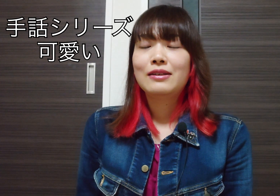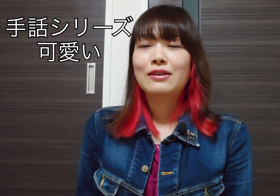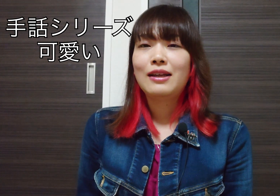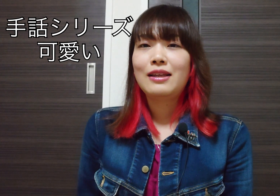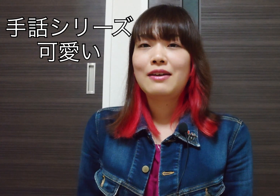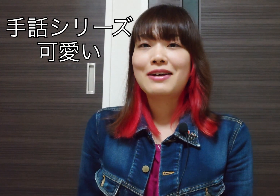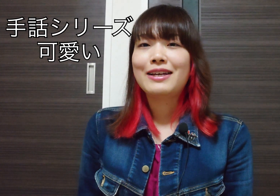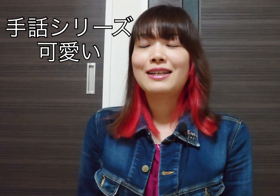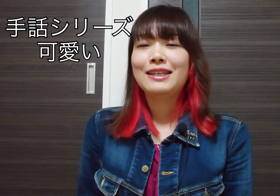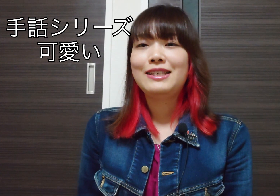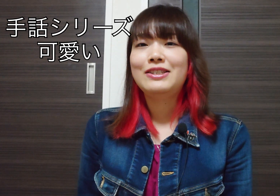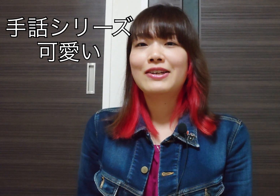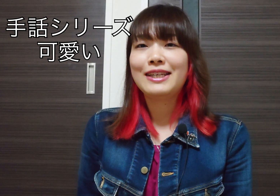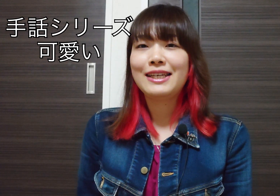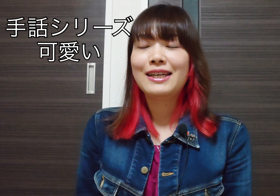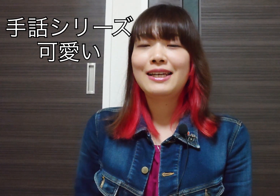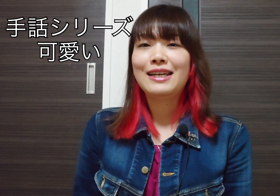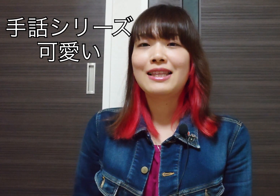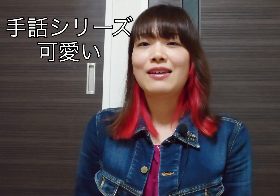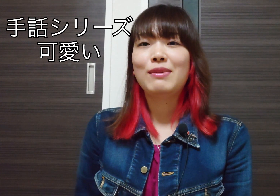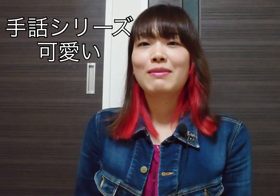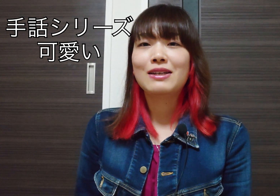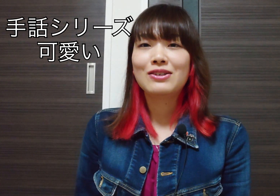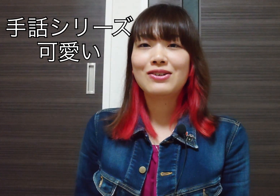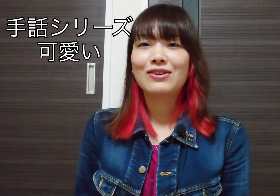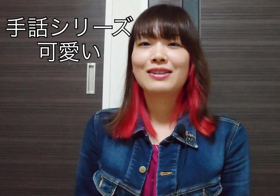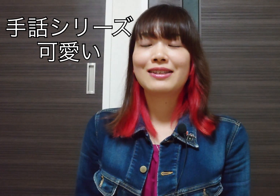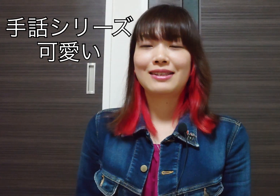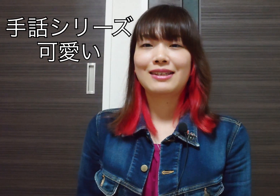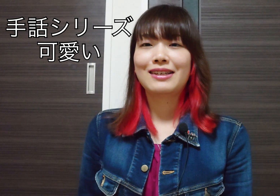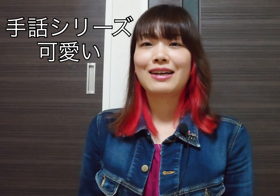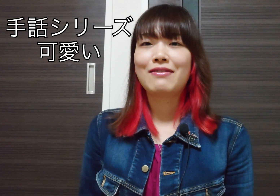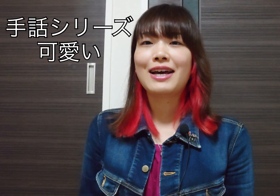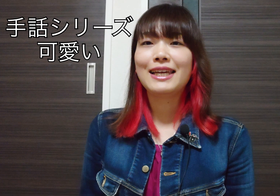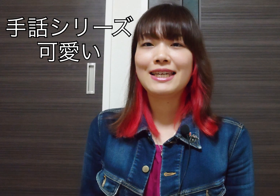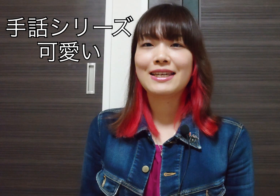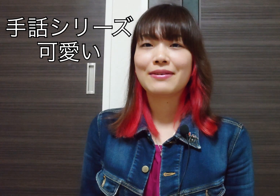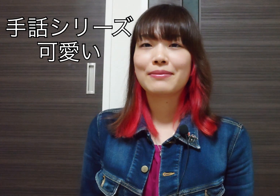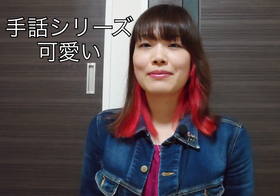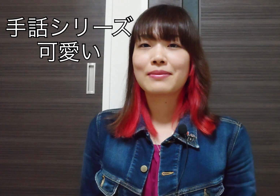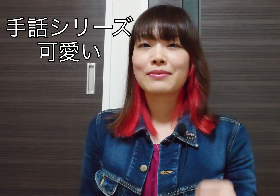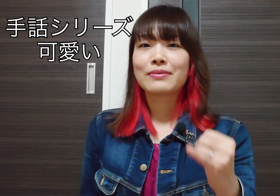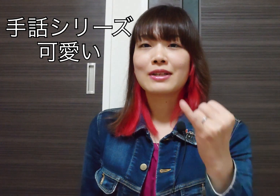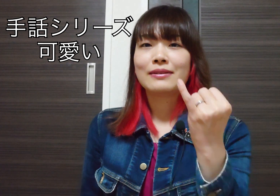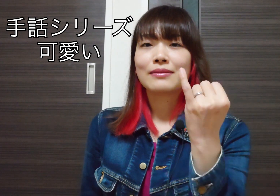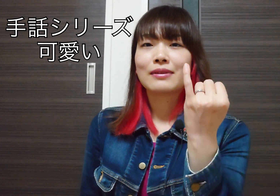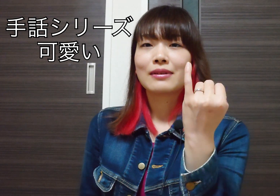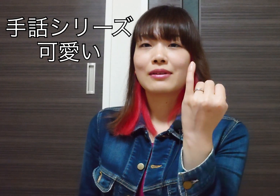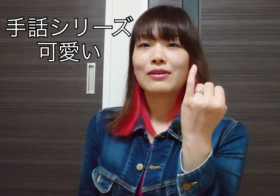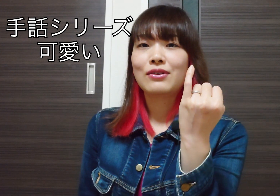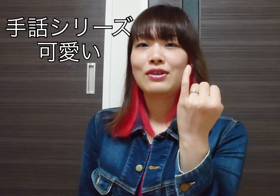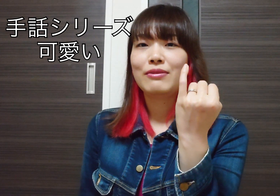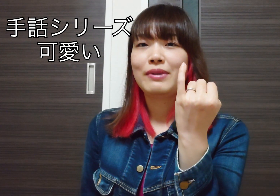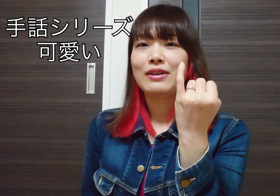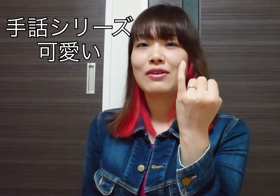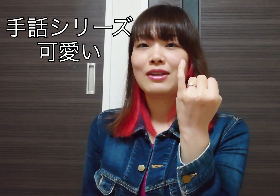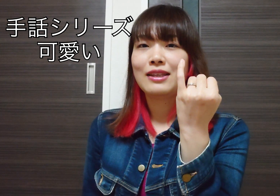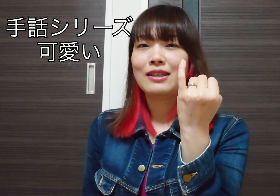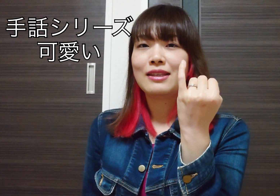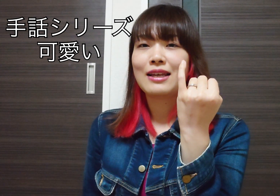それでは一緒にやってみましょう。可愛い。小指を立